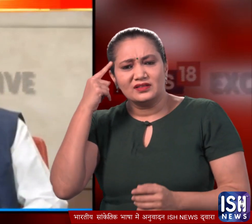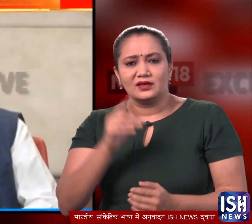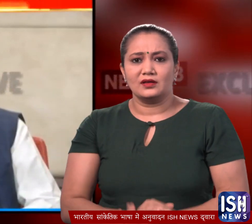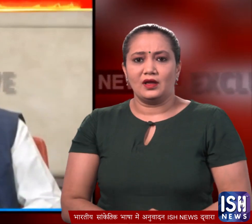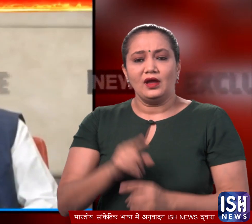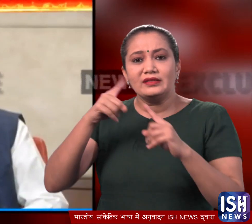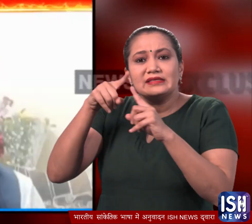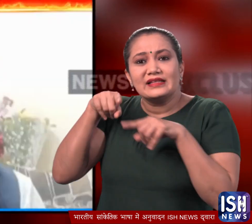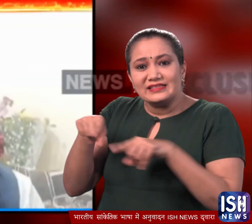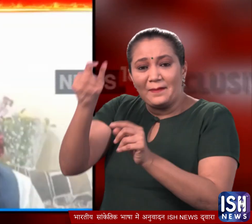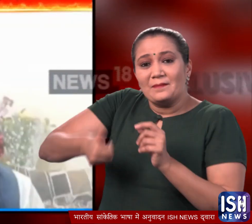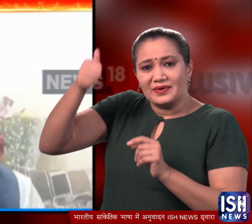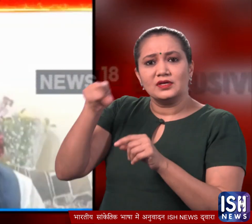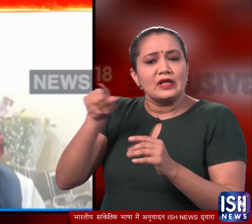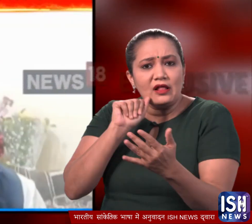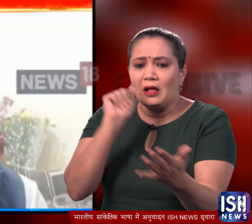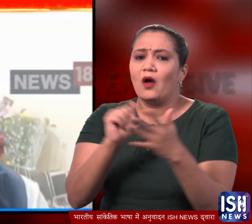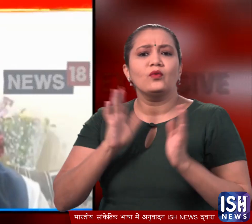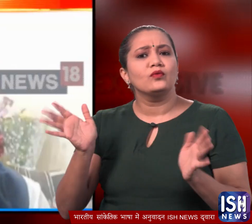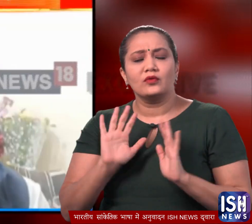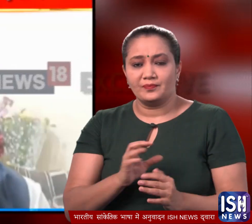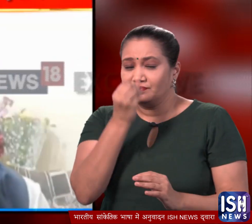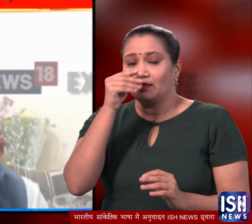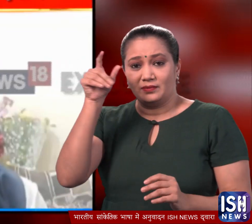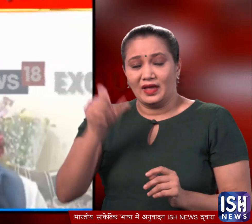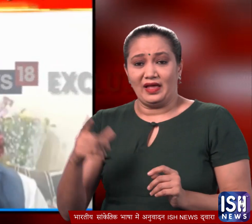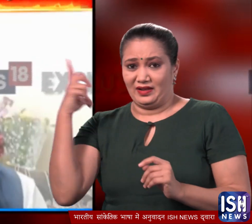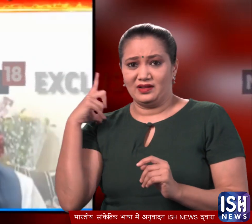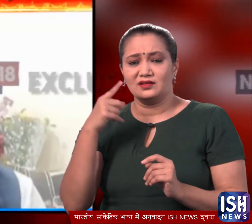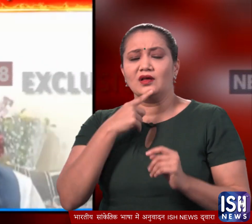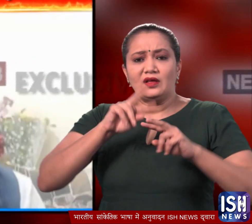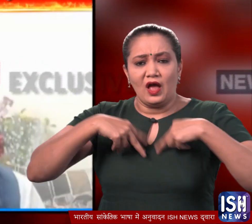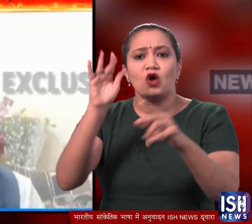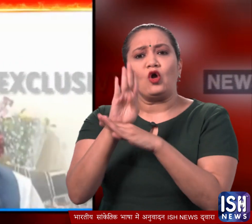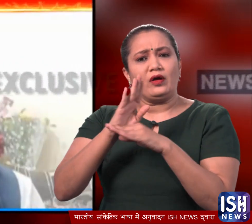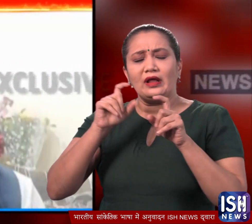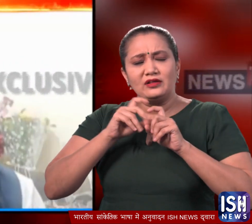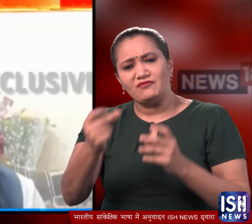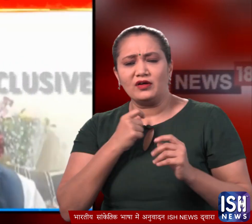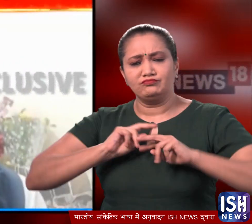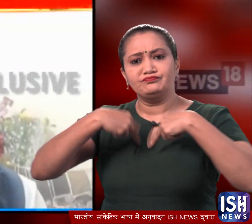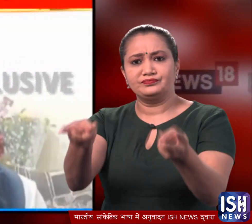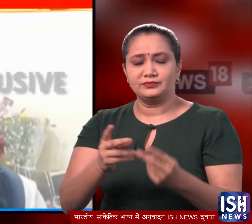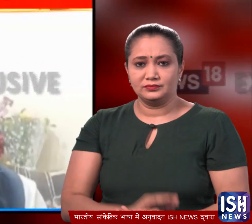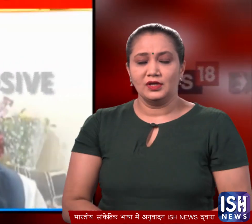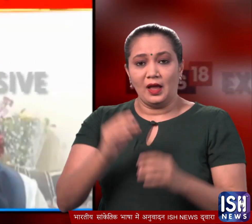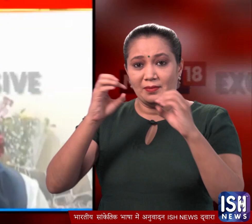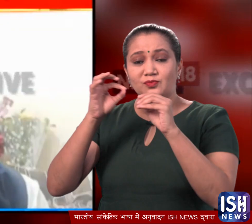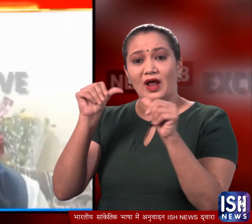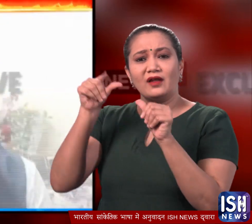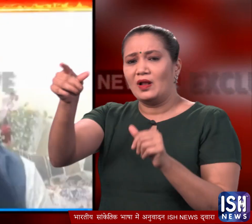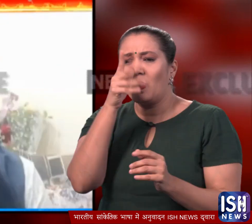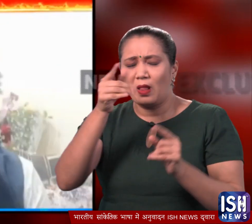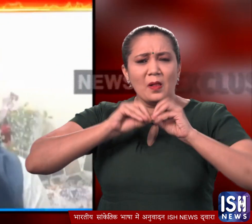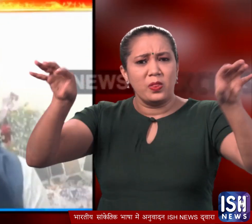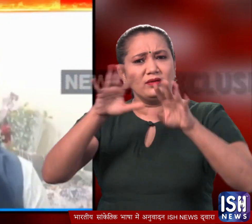से यह विज्ञापन निकलवाया हो। बीजेपी नेता के इस आरोप पर सफाई देने में कांग्रेस ने भी देर नहीं लगाई और उसने बृजमोहन अग्रवाल पर झूठ फैलाने का आरोप मढ़